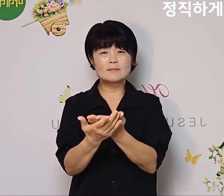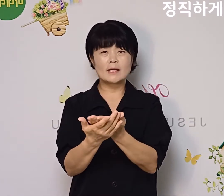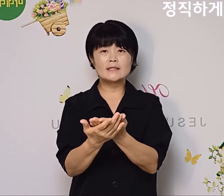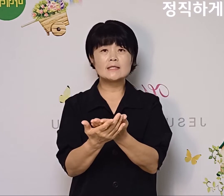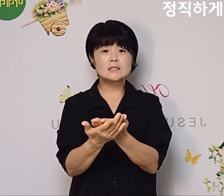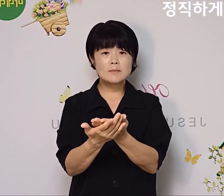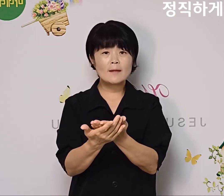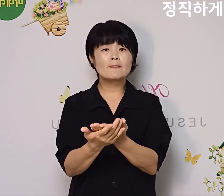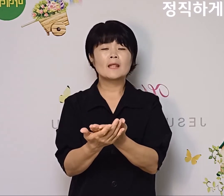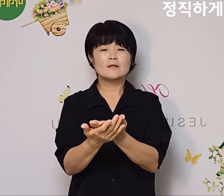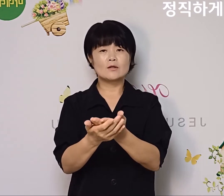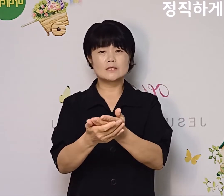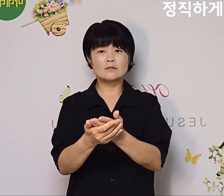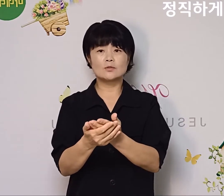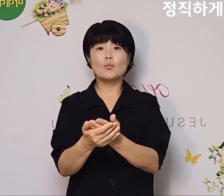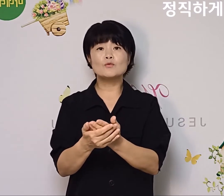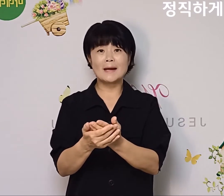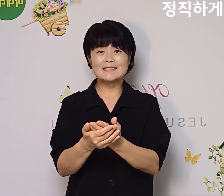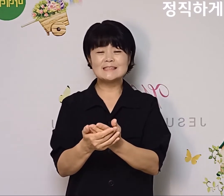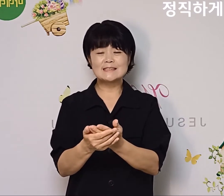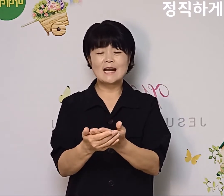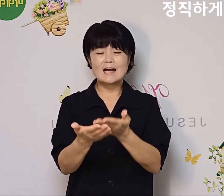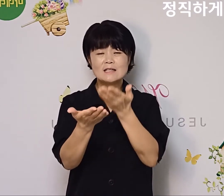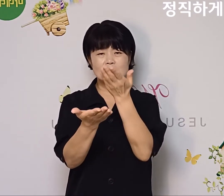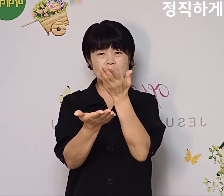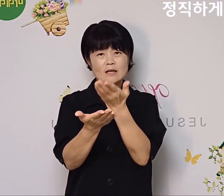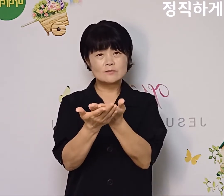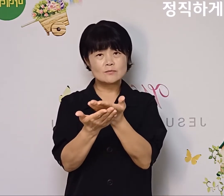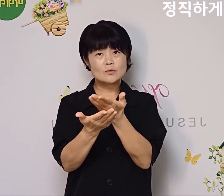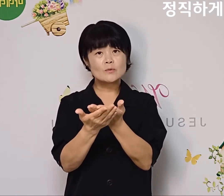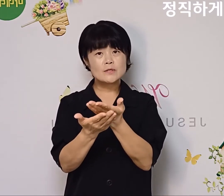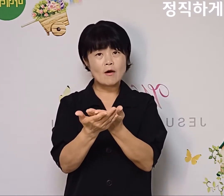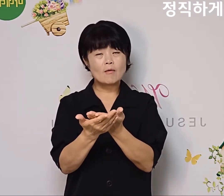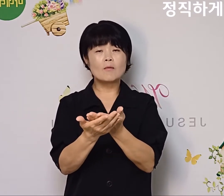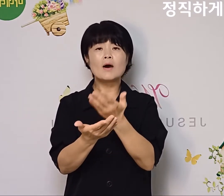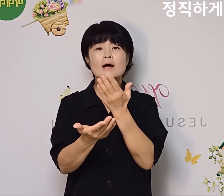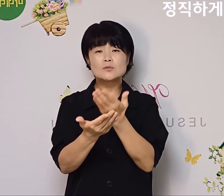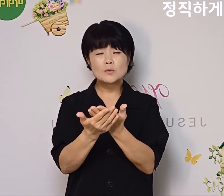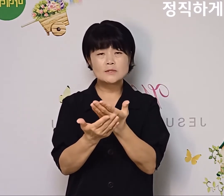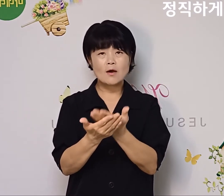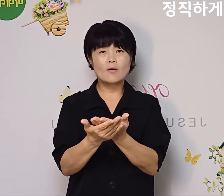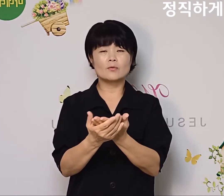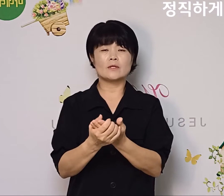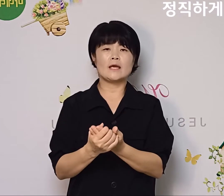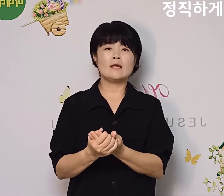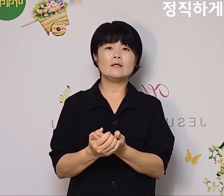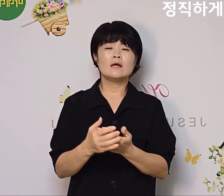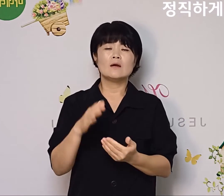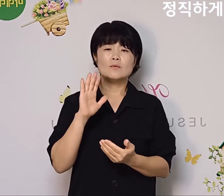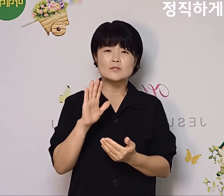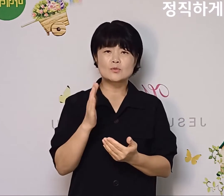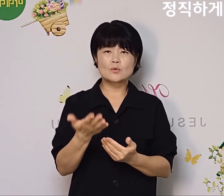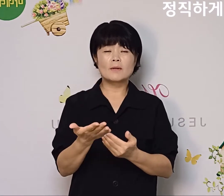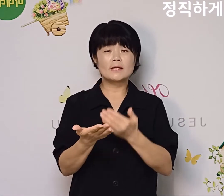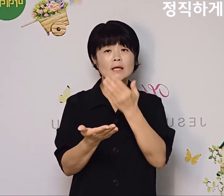맞긴 하지만 여기서는 너무 많으니까 그냥 소서 뭐뭐 하소서 이렇게 왼손 손바닥에